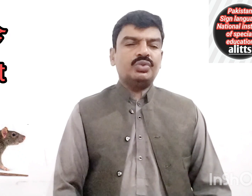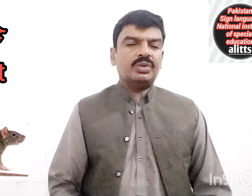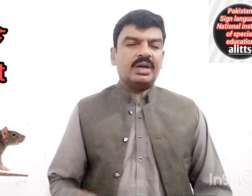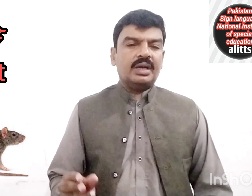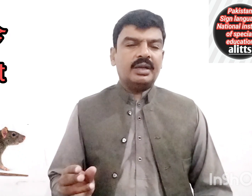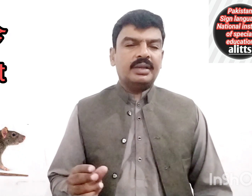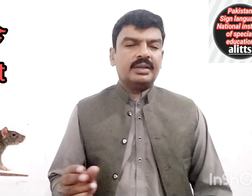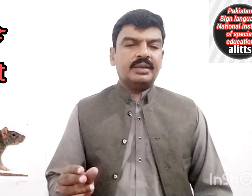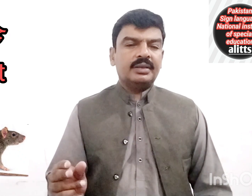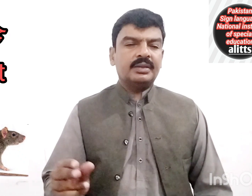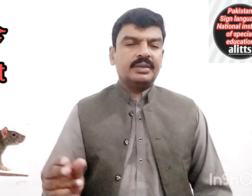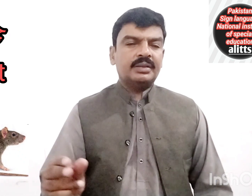चूहा।